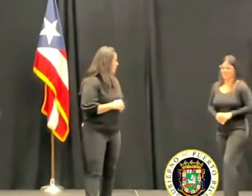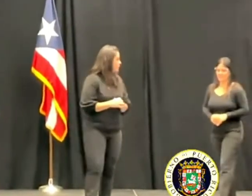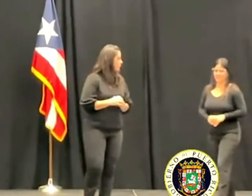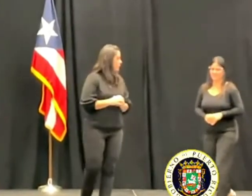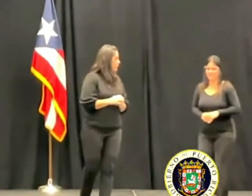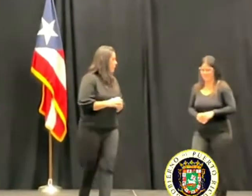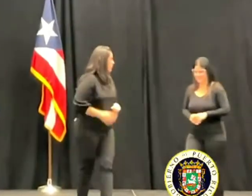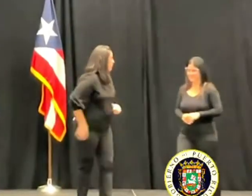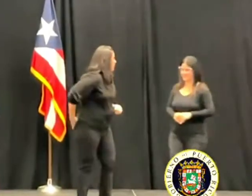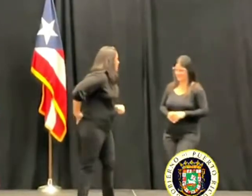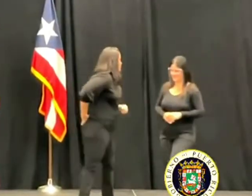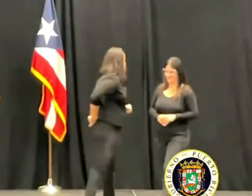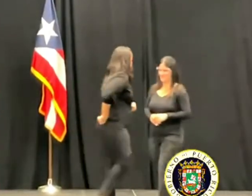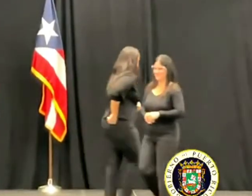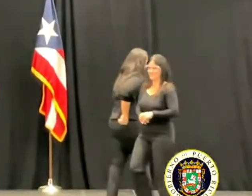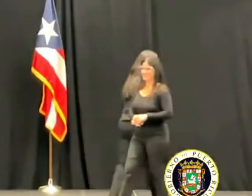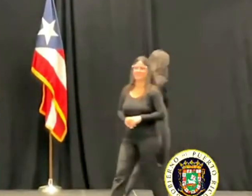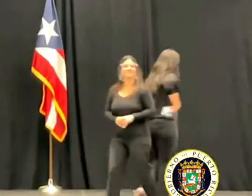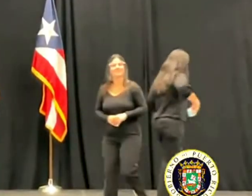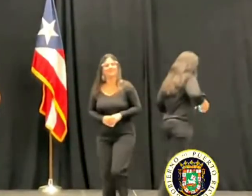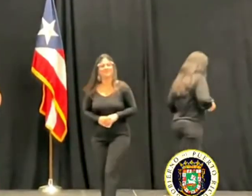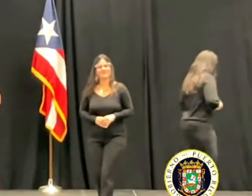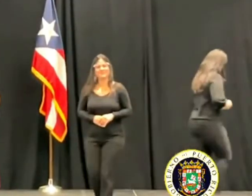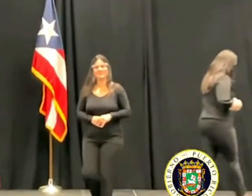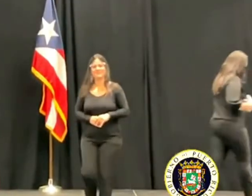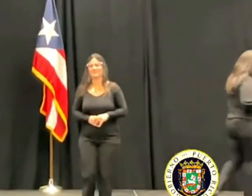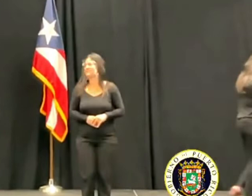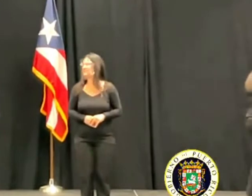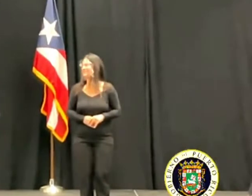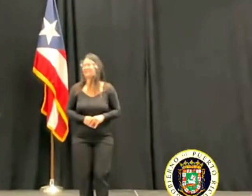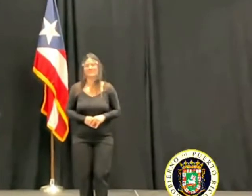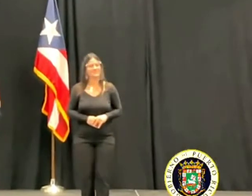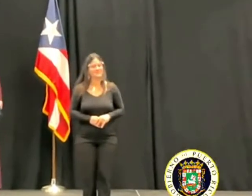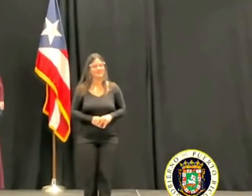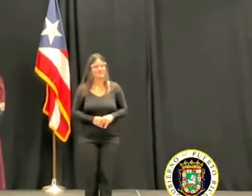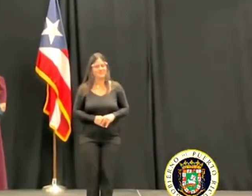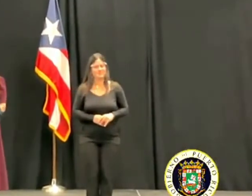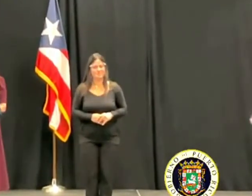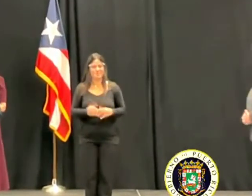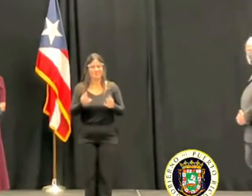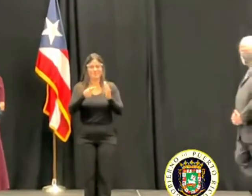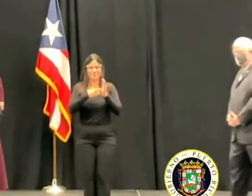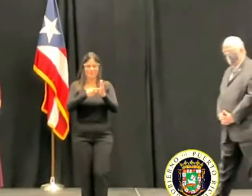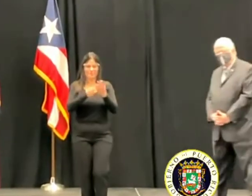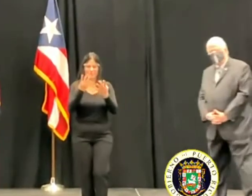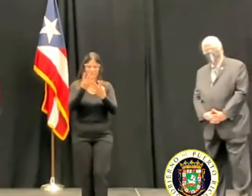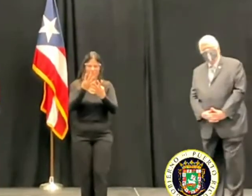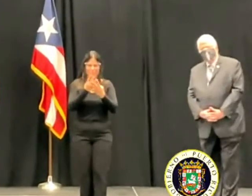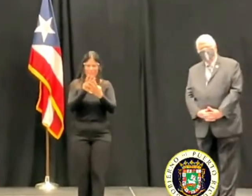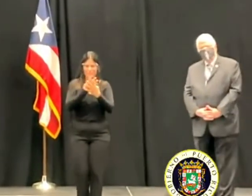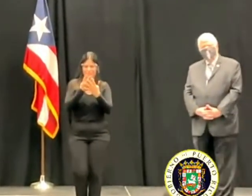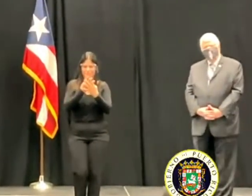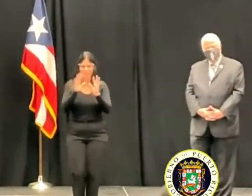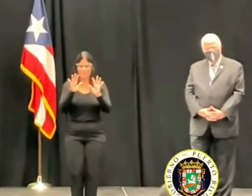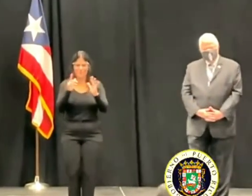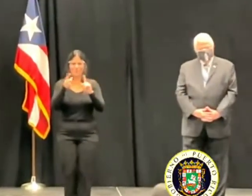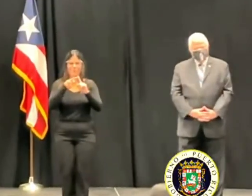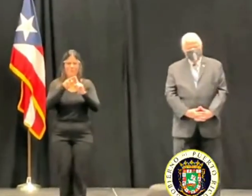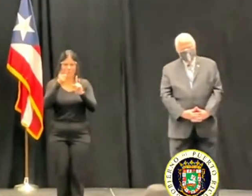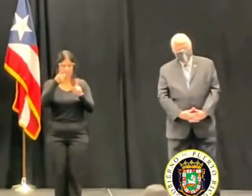referencia a los invitados. Tengo foro noticioso primero. Sí, buenos días gobernadora. Buenos días. La primera pregunta es para usted.